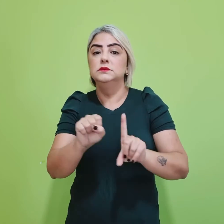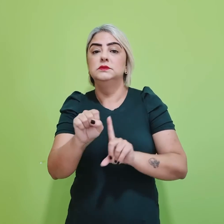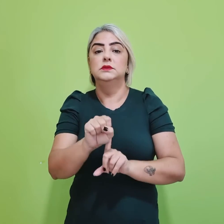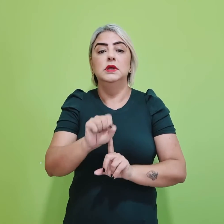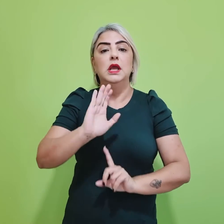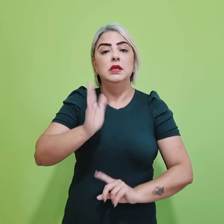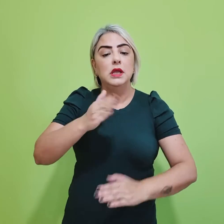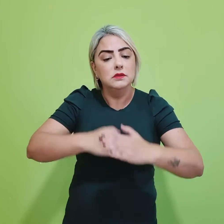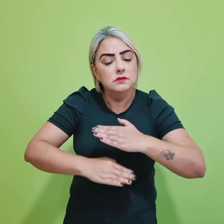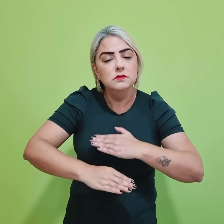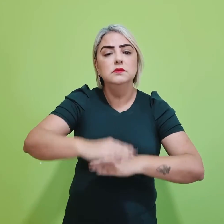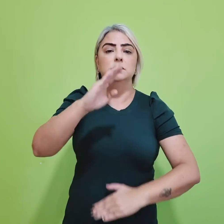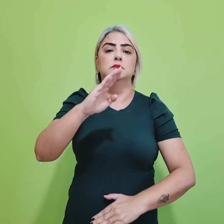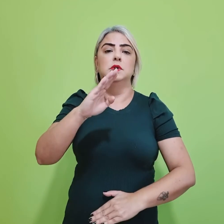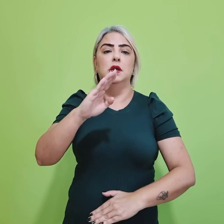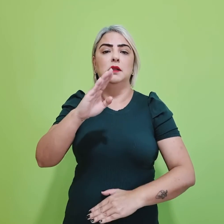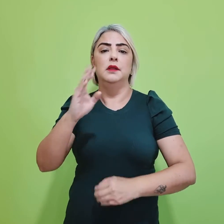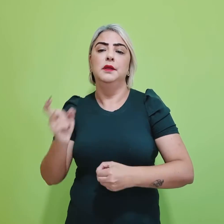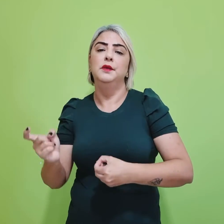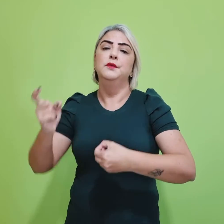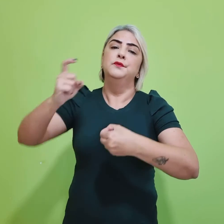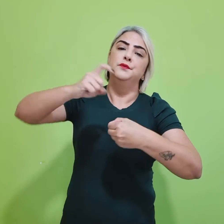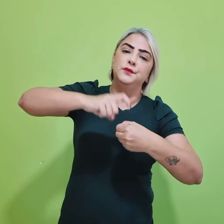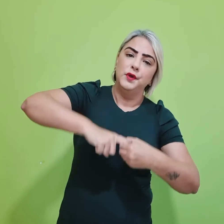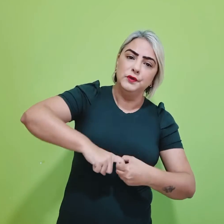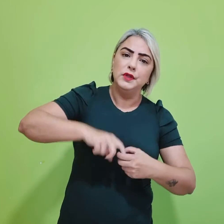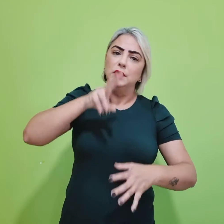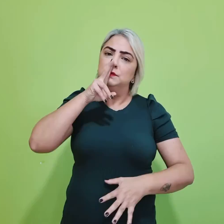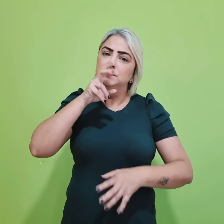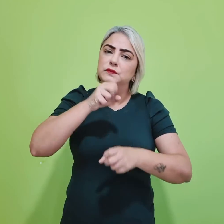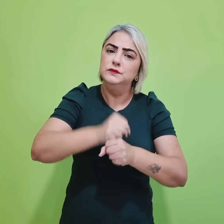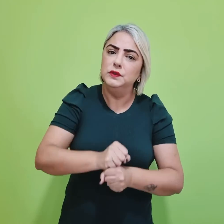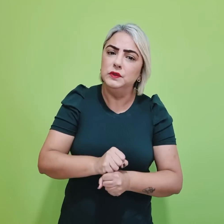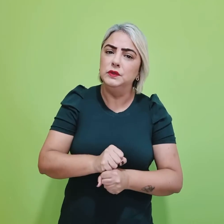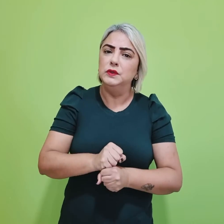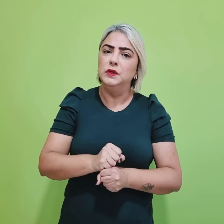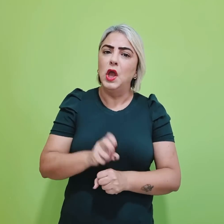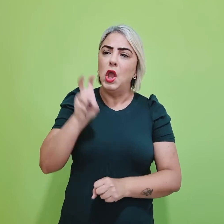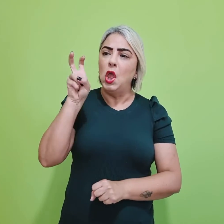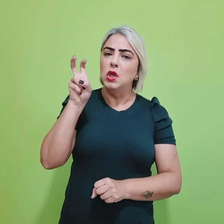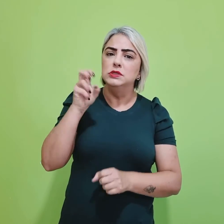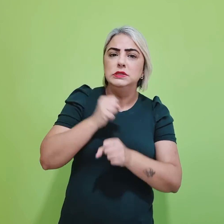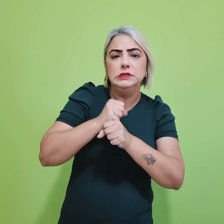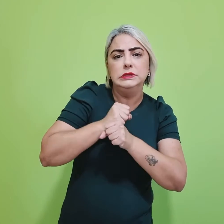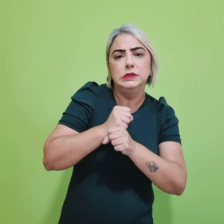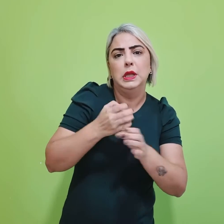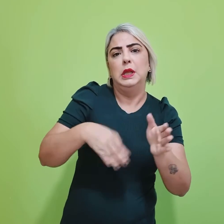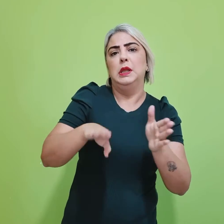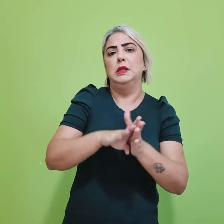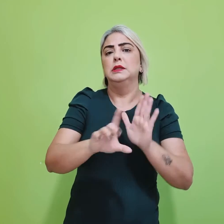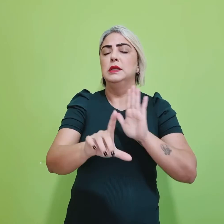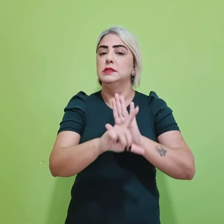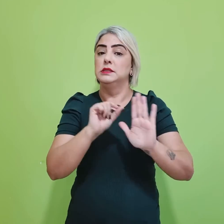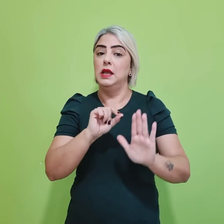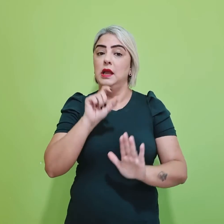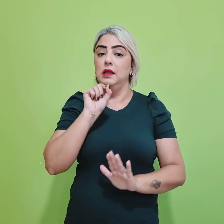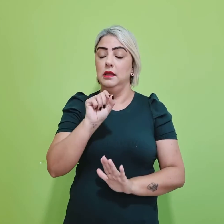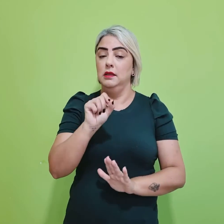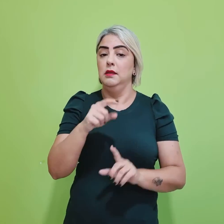sociais já superadas que voltaram com força nos últimos 5 anos. Destaca que, por